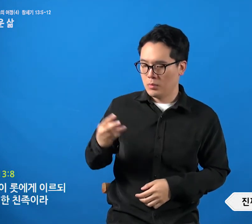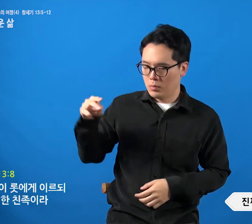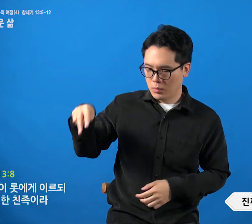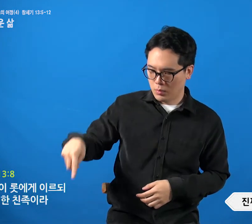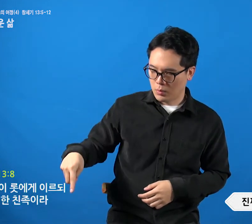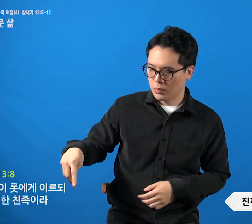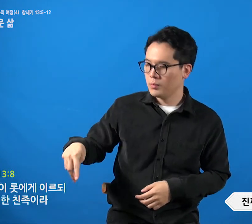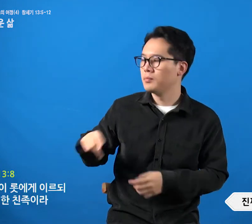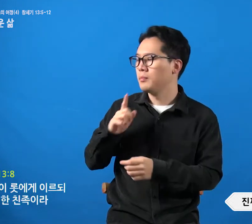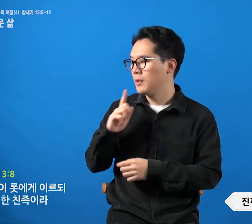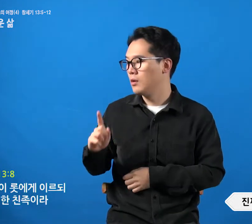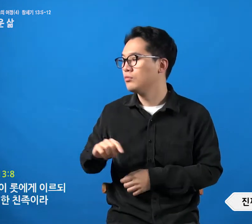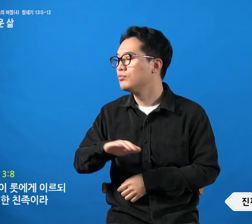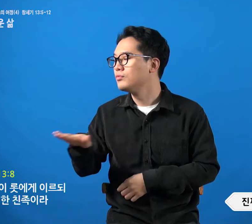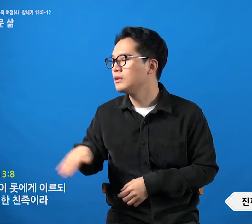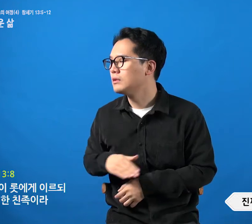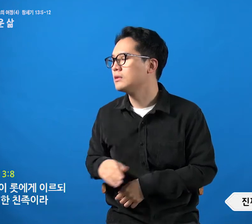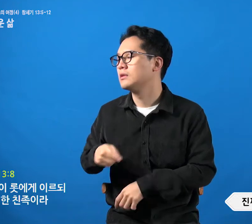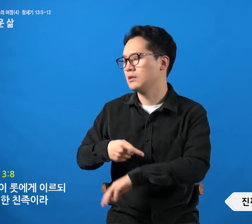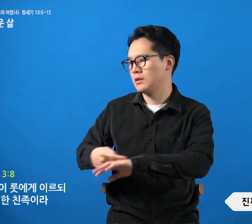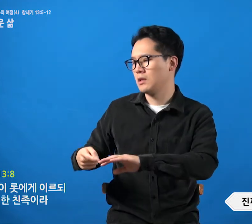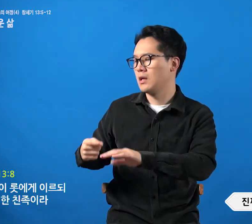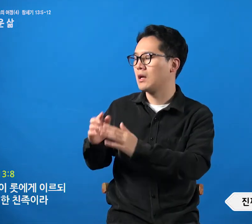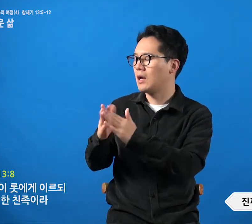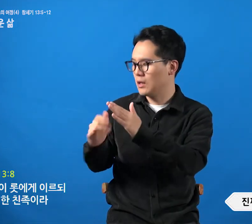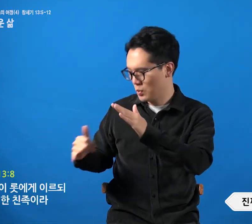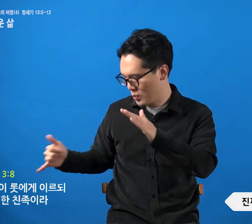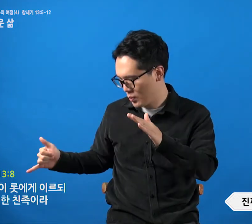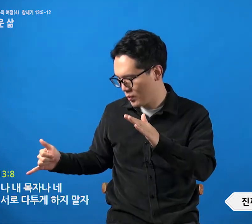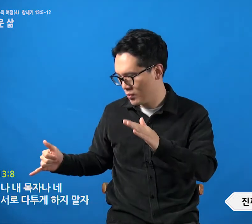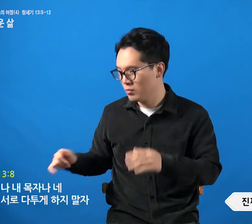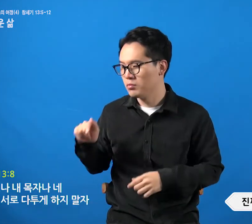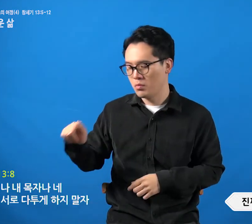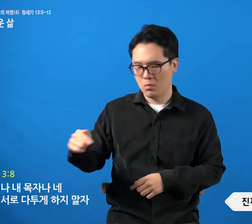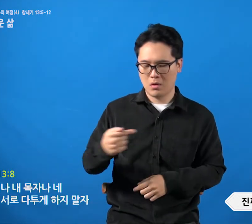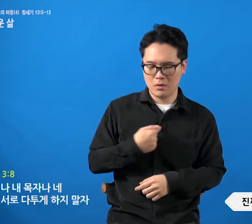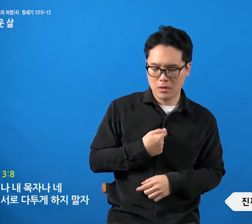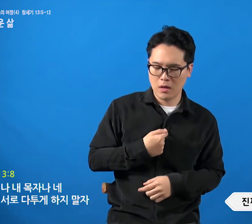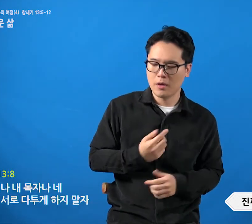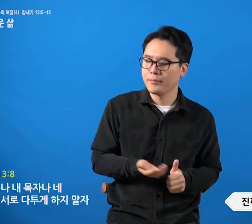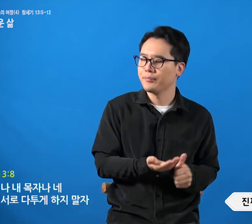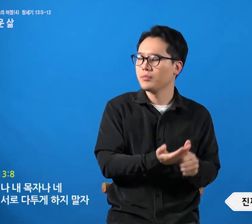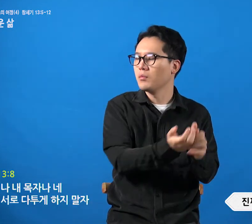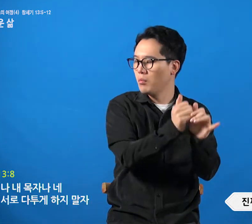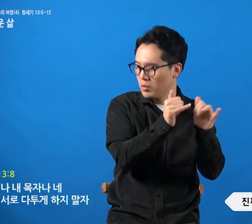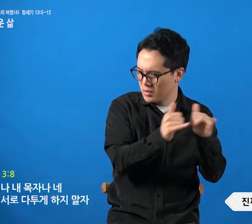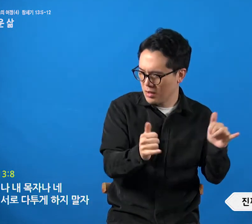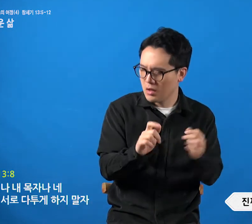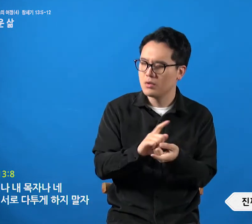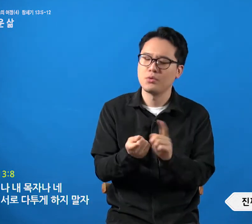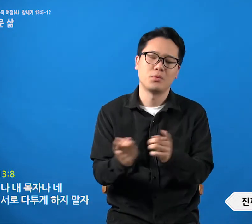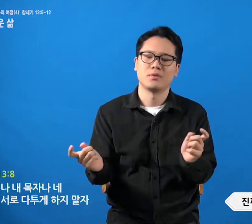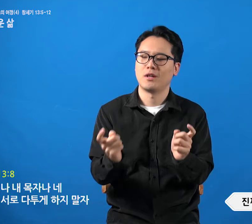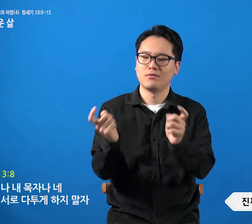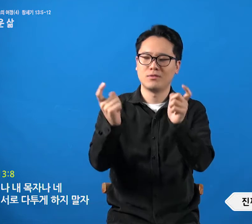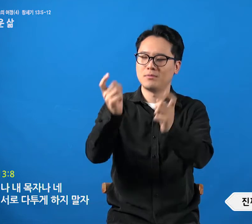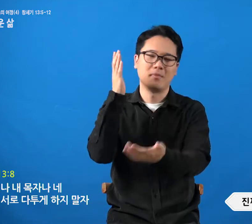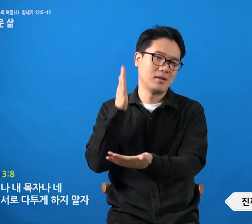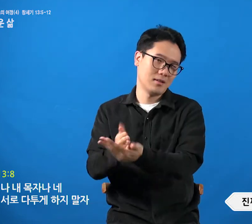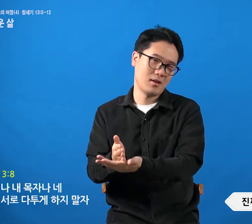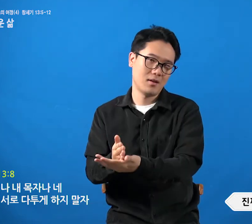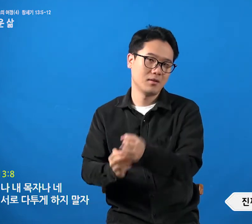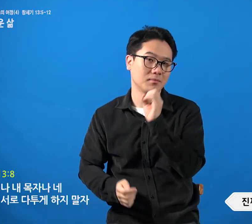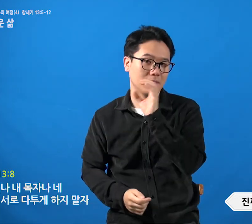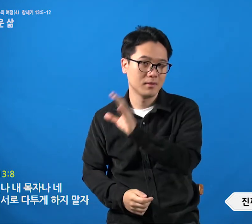이르되 우리는 한 친족이라 나나 너나 내 목자나 서로 다투게 하지 말자. 자,